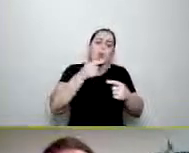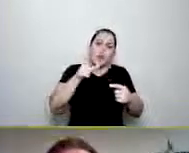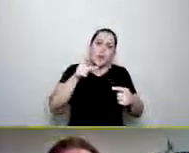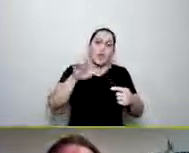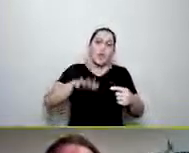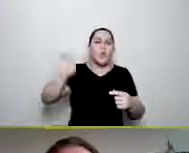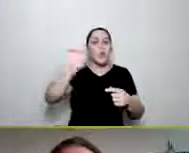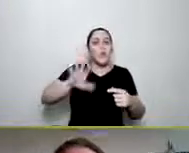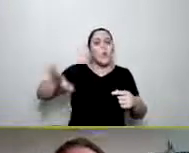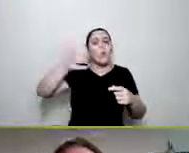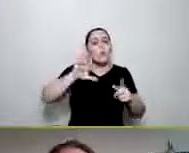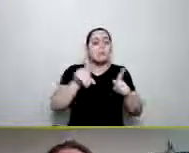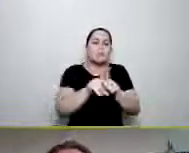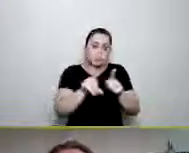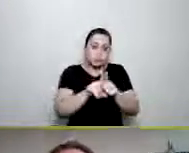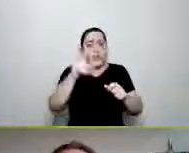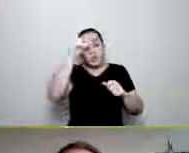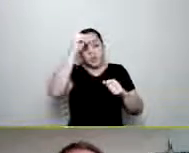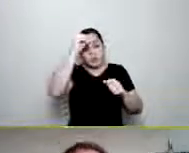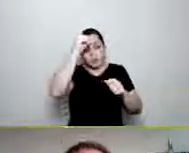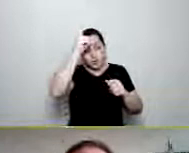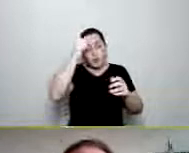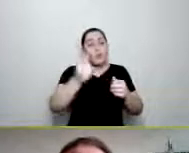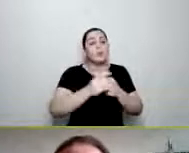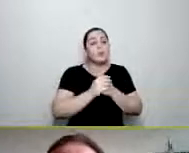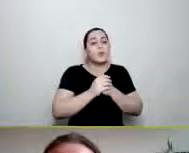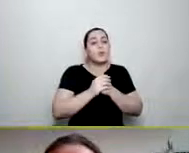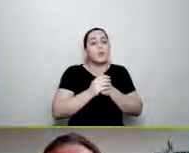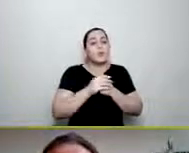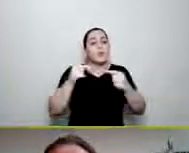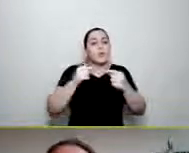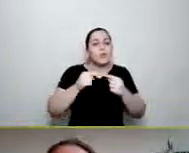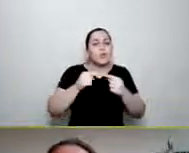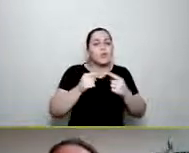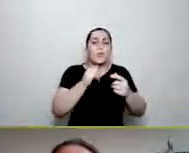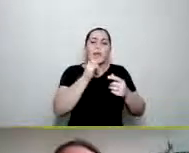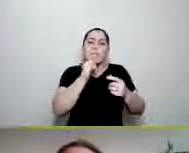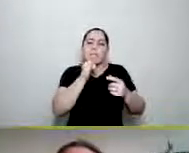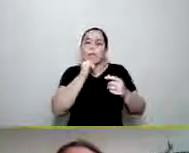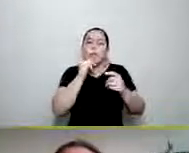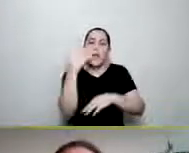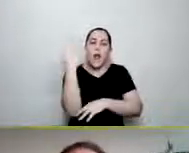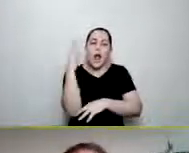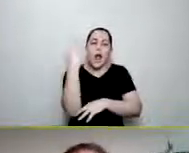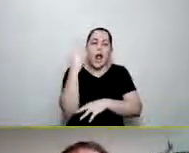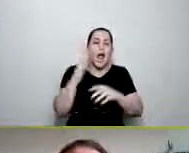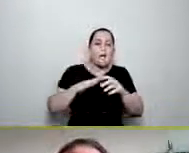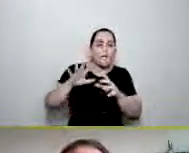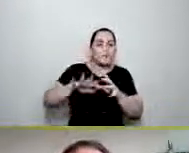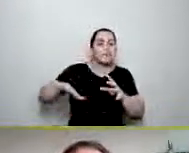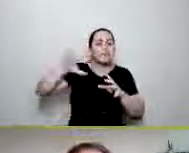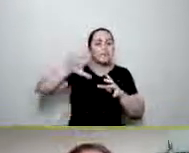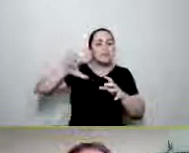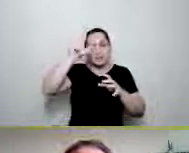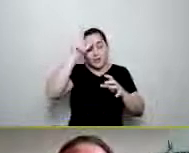qual também faz parte o alemão, né? O alemão faz parte do braço, do galho dessa árvore germânica, enquanto o